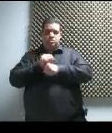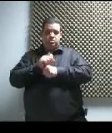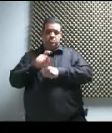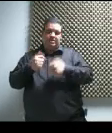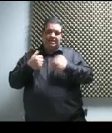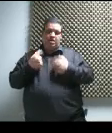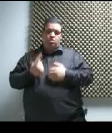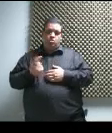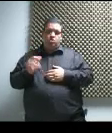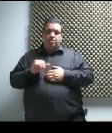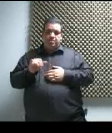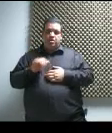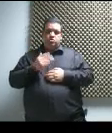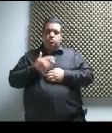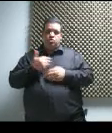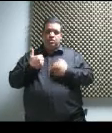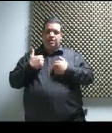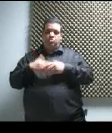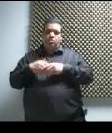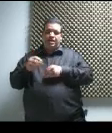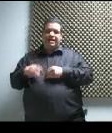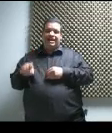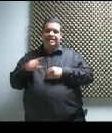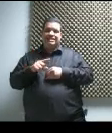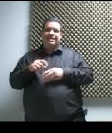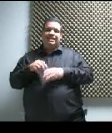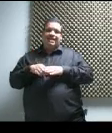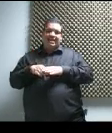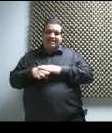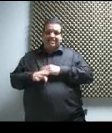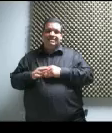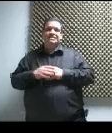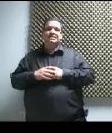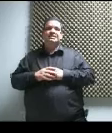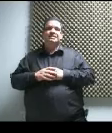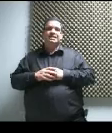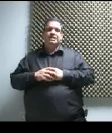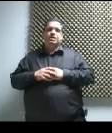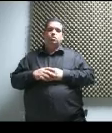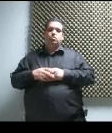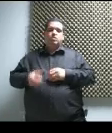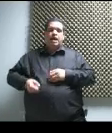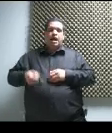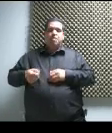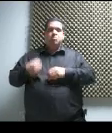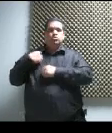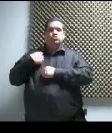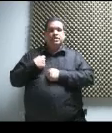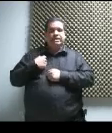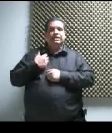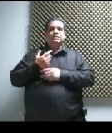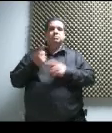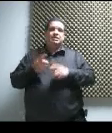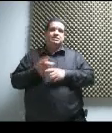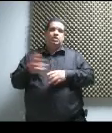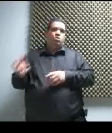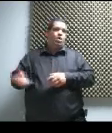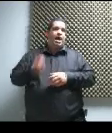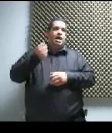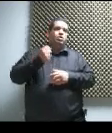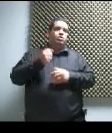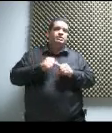uno. Nosotros en la red símica lo tenemos en la salida y en la entrada. Una mochilita, cuestión de que si ocurre algo, pues agarrarlo y